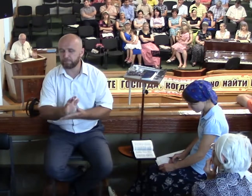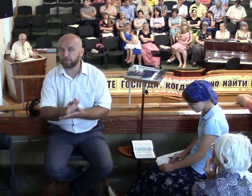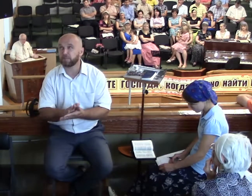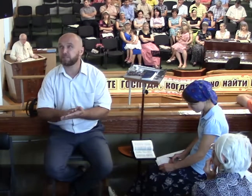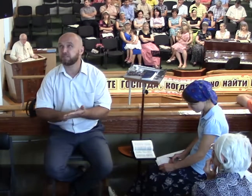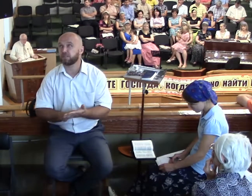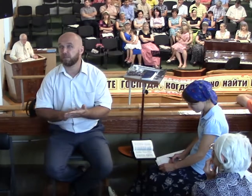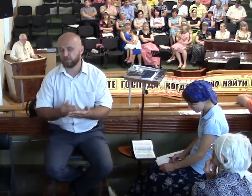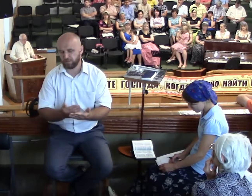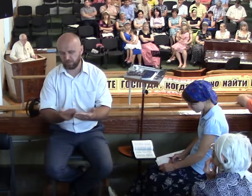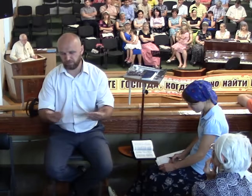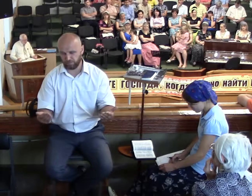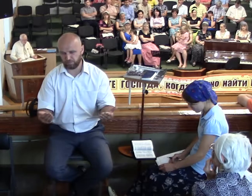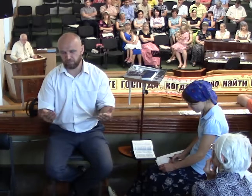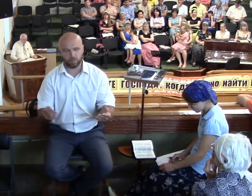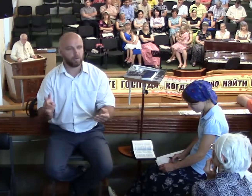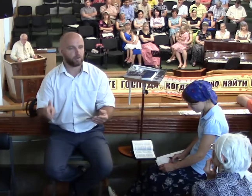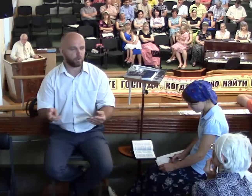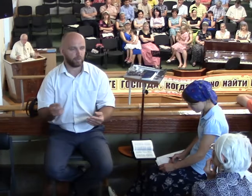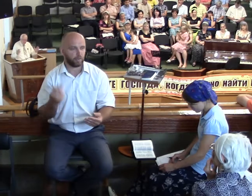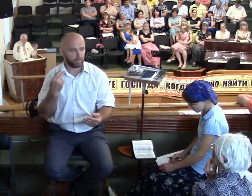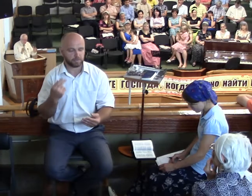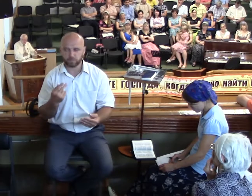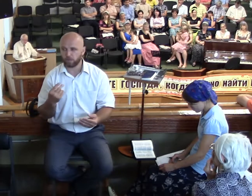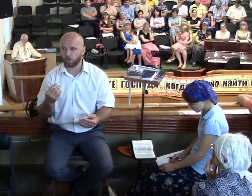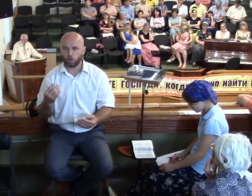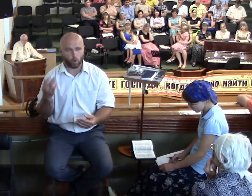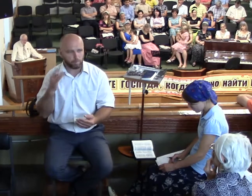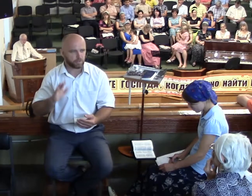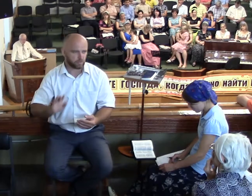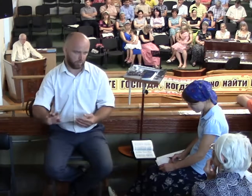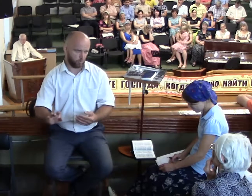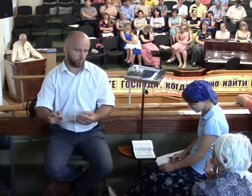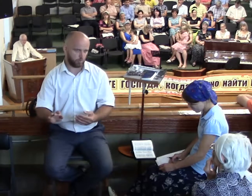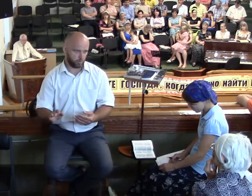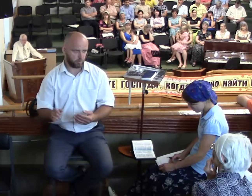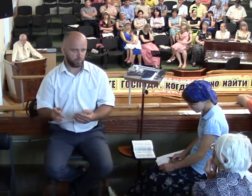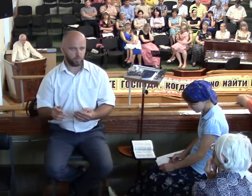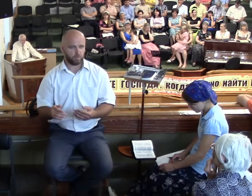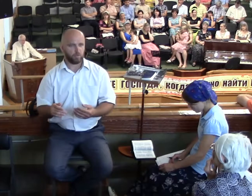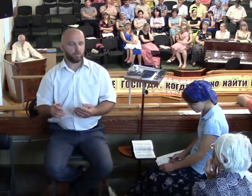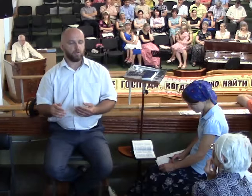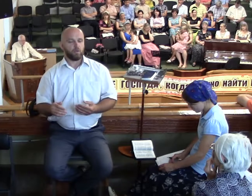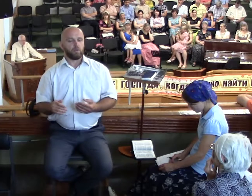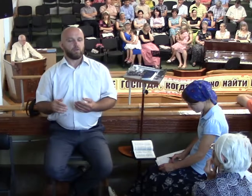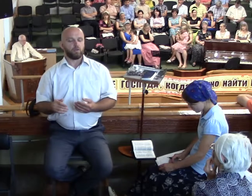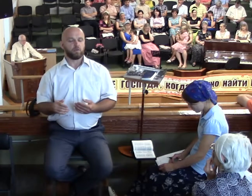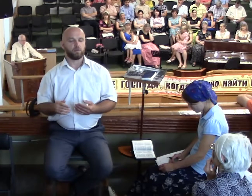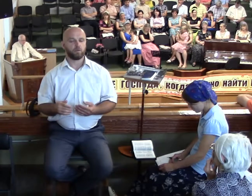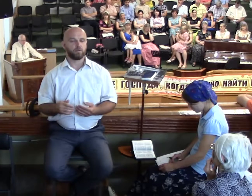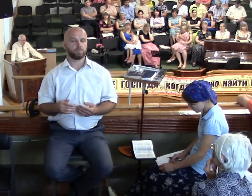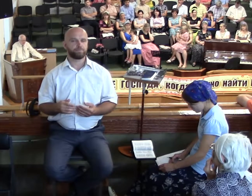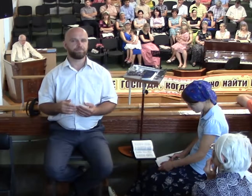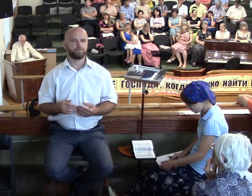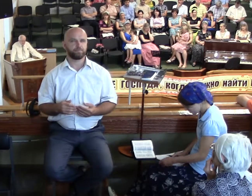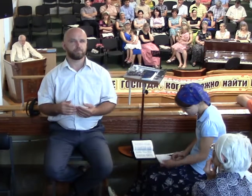незаслуженно обвиняют, когда незаслуженно человека наказывает, незаслуженно несет какое-то